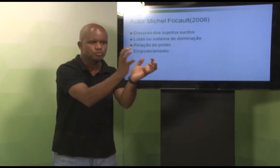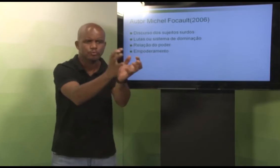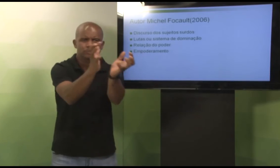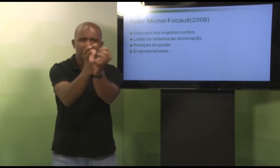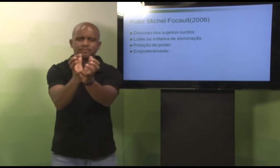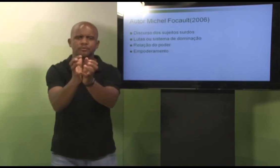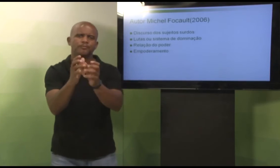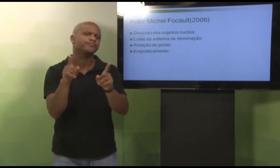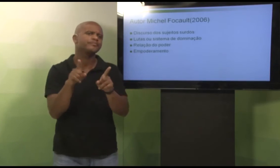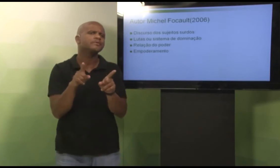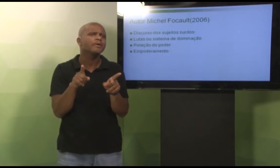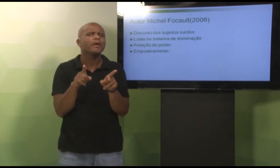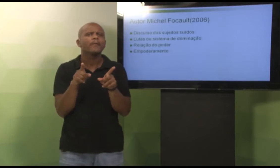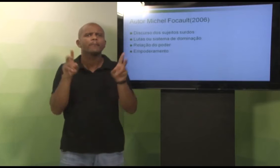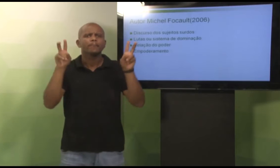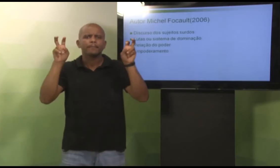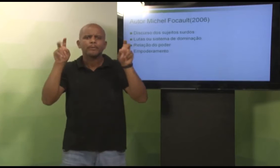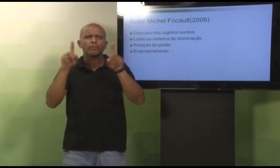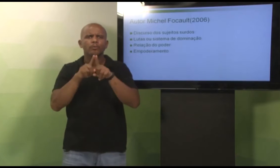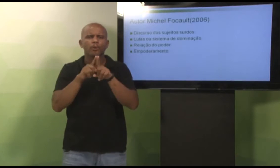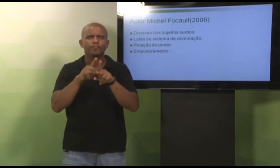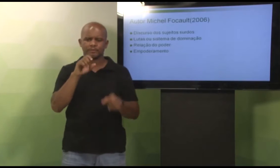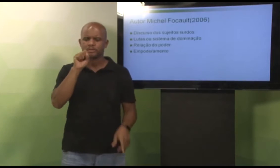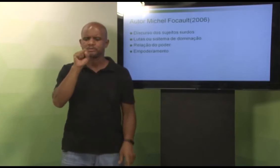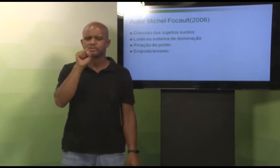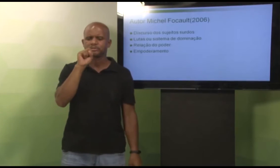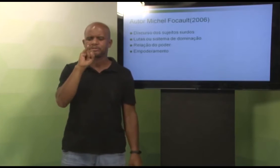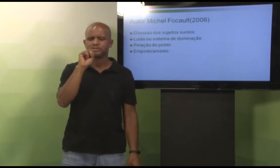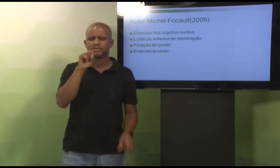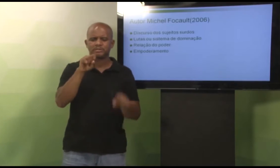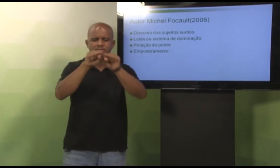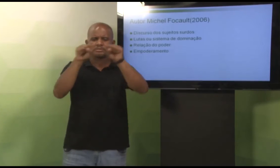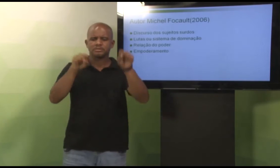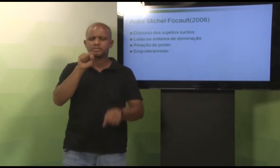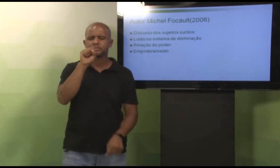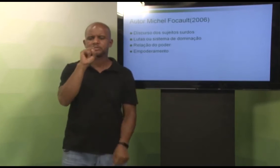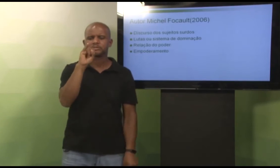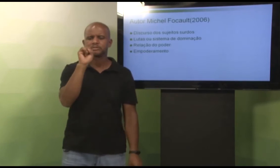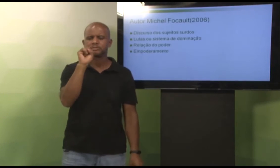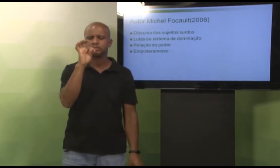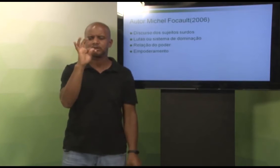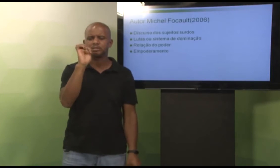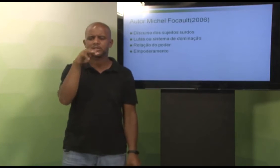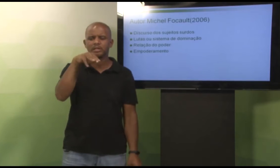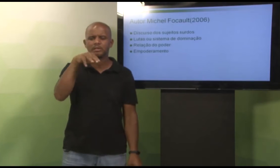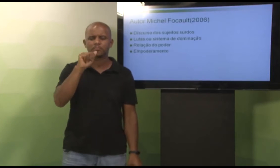índios, vários outros grupos que nessa perspectiva